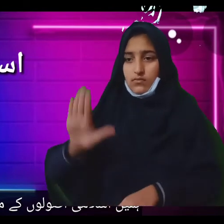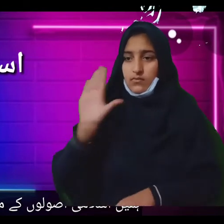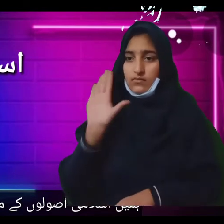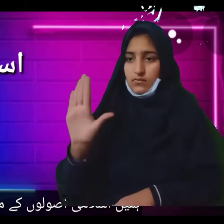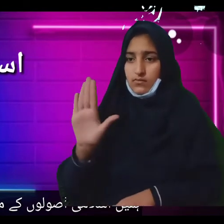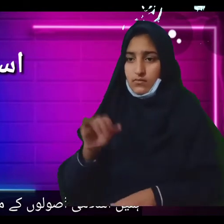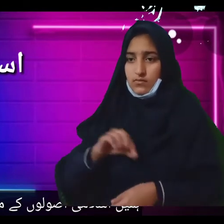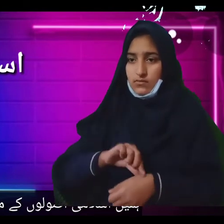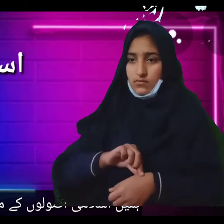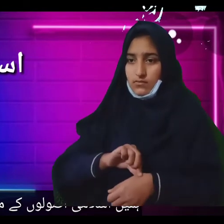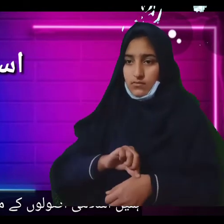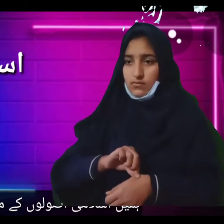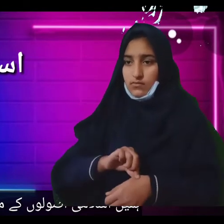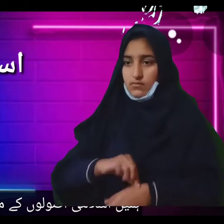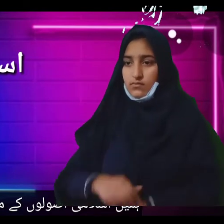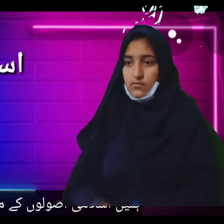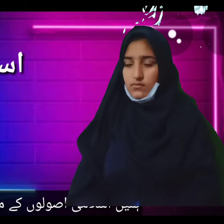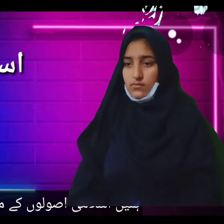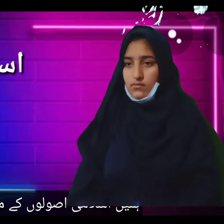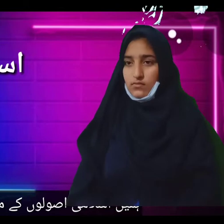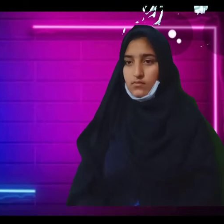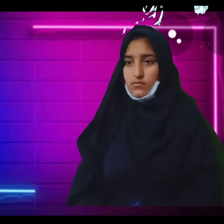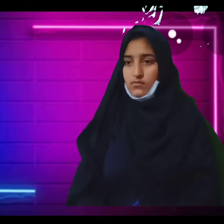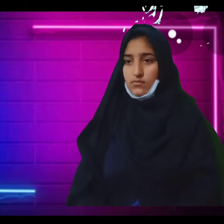जिंदगी गुजारनी चाहिए।